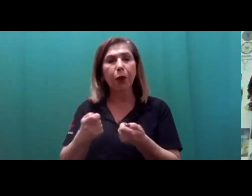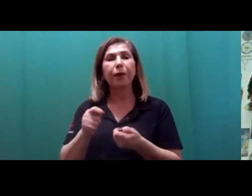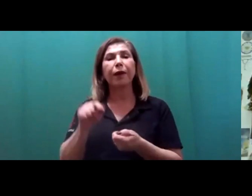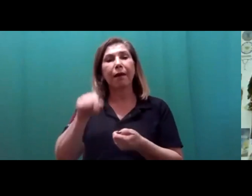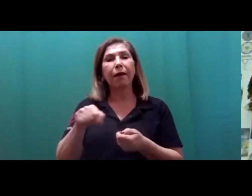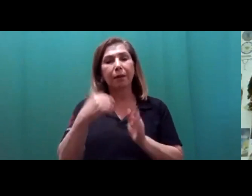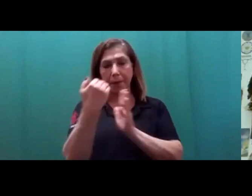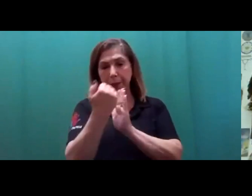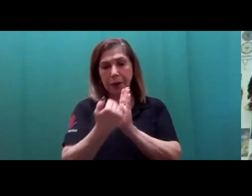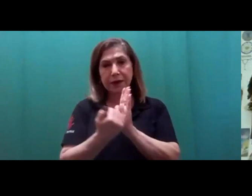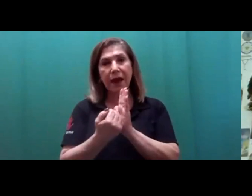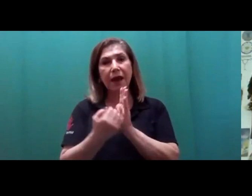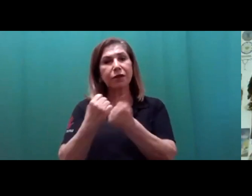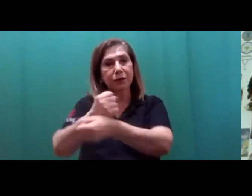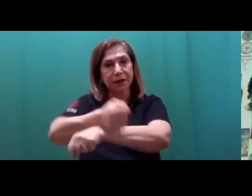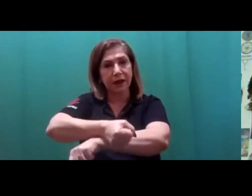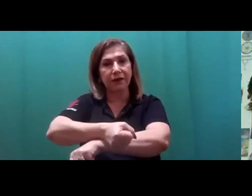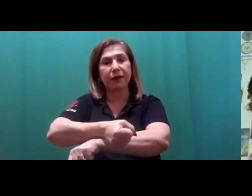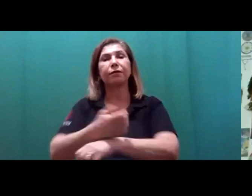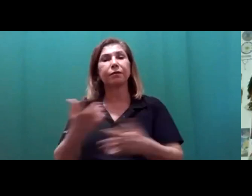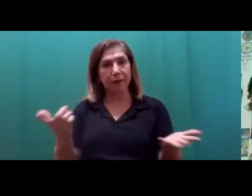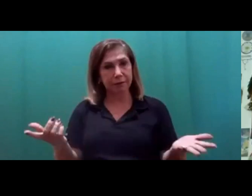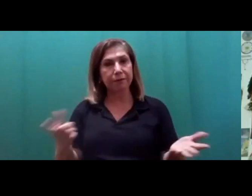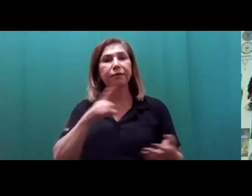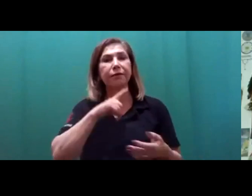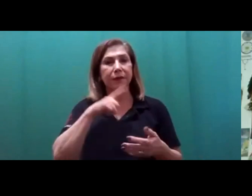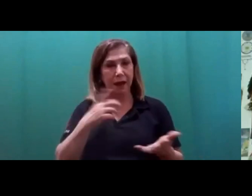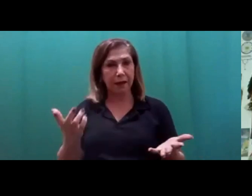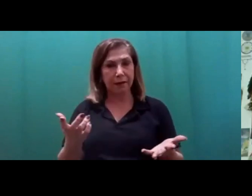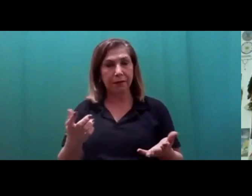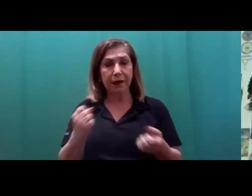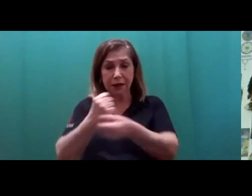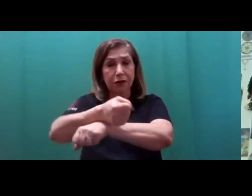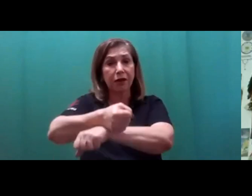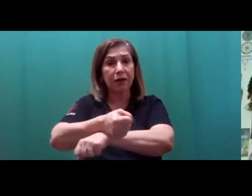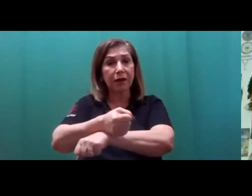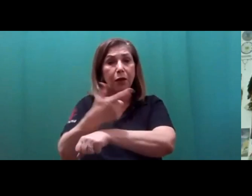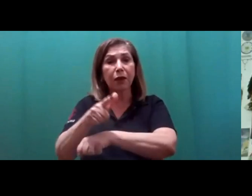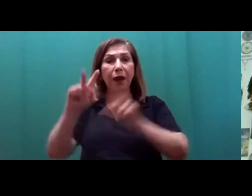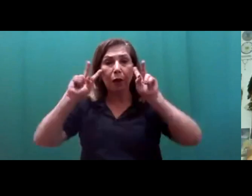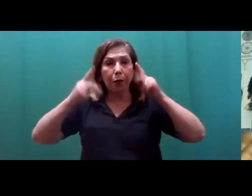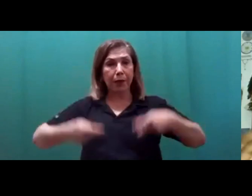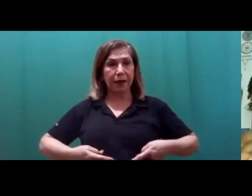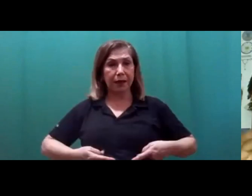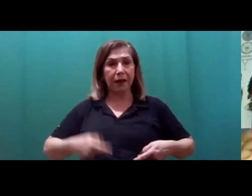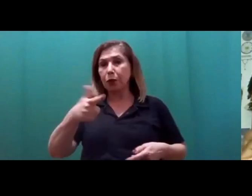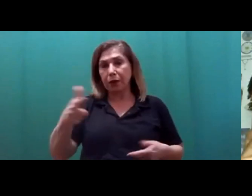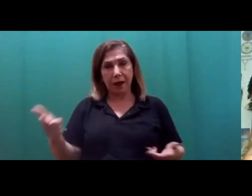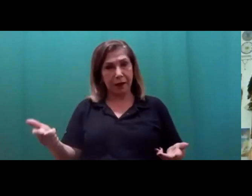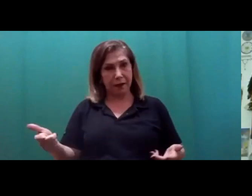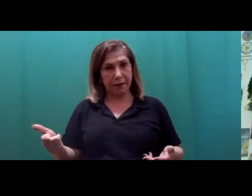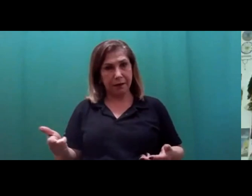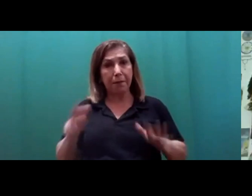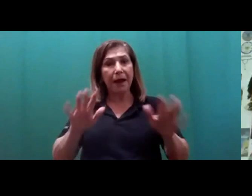processo escravocrata. E a escravidão desumaniza as pessoas, desumanizou e ela não acabou.